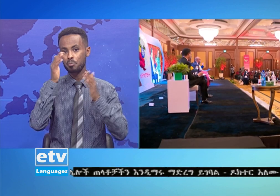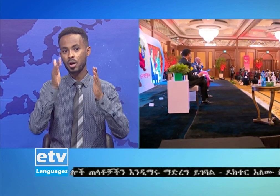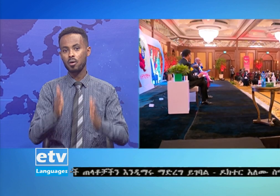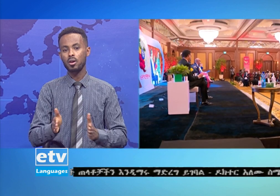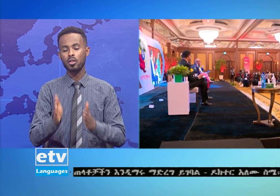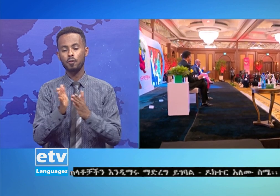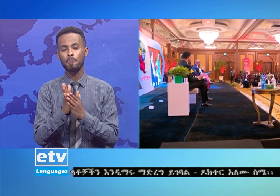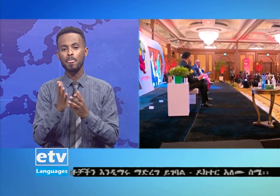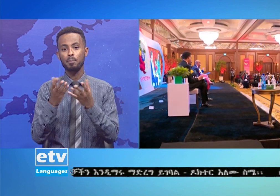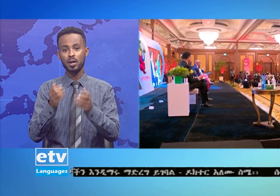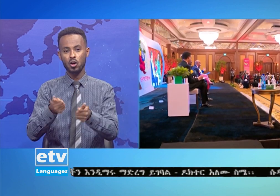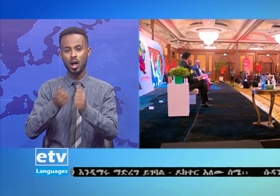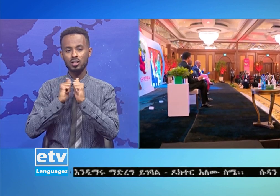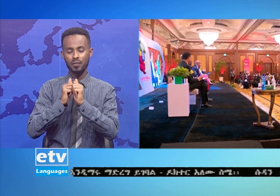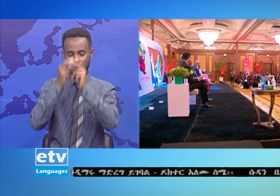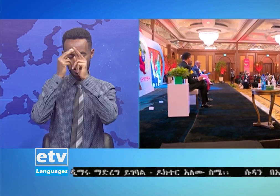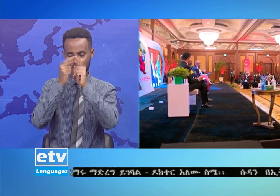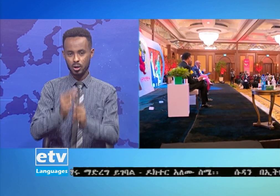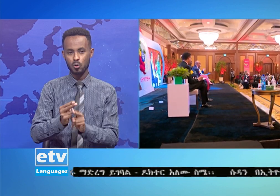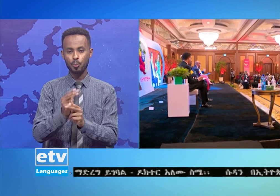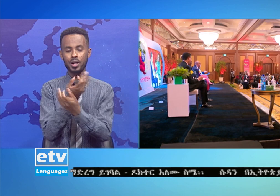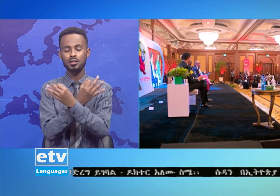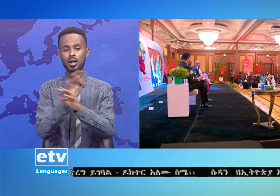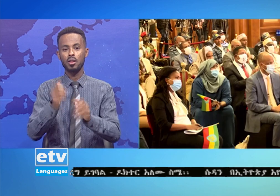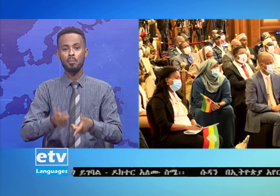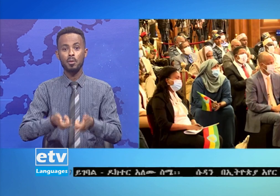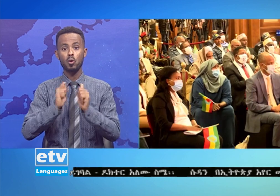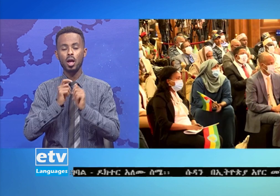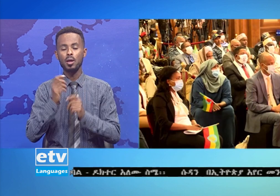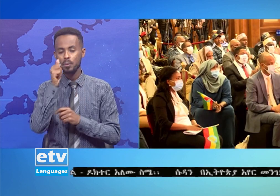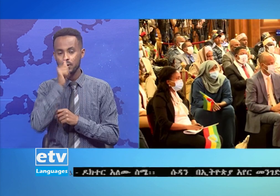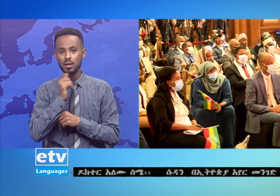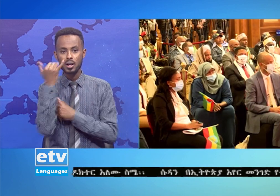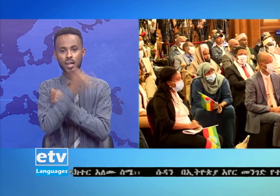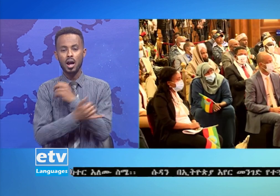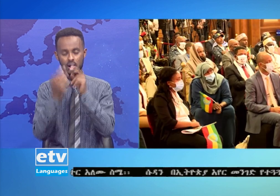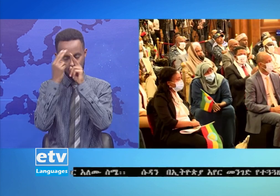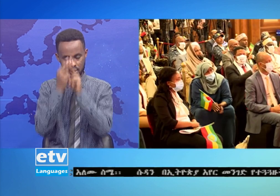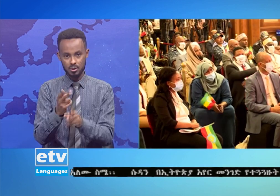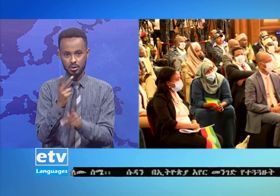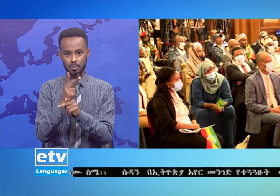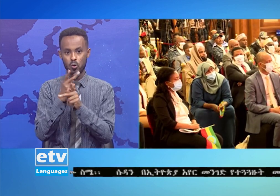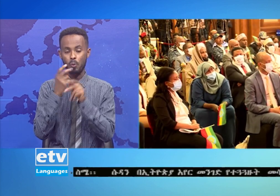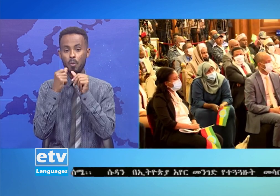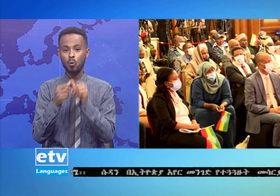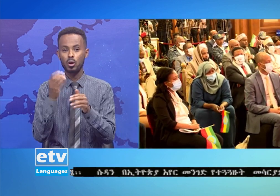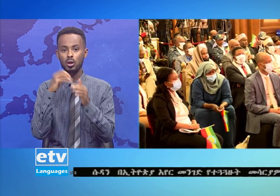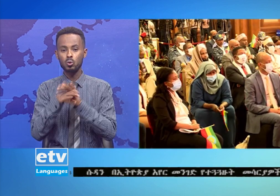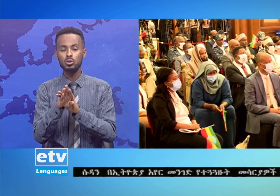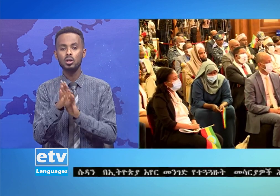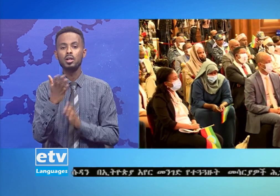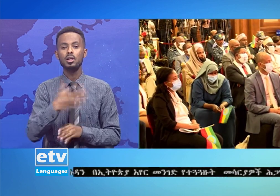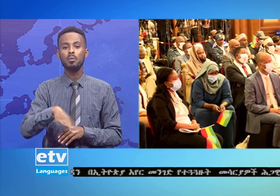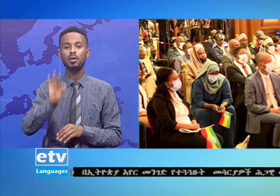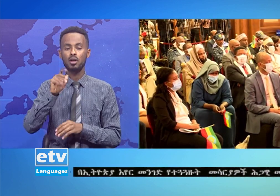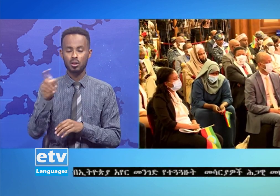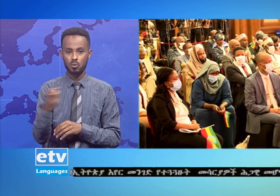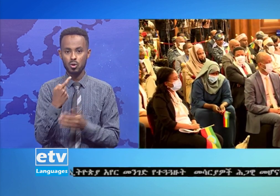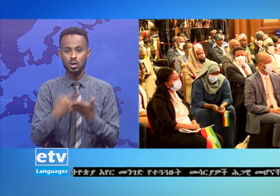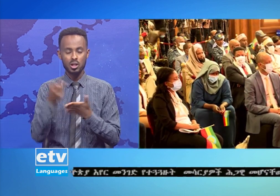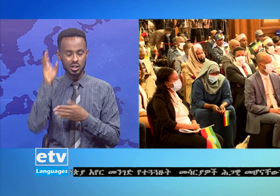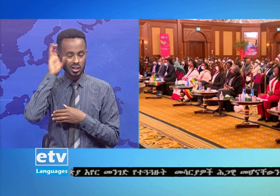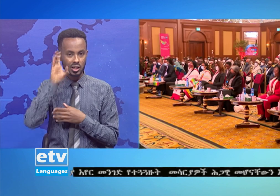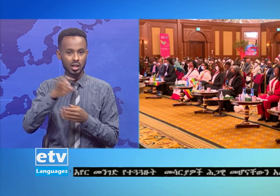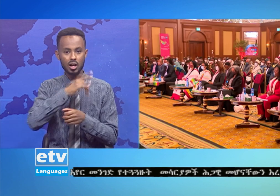ኢትዮጵያዊነትን መጎናጸፊያ ተከብሮ በነጻነት የመኖር ምስጢር የሀገር ክብርን ጠብቆ በማቆየት ውስጥ የሚገኝ በመሆኑ ይህ